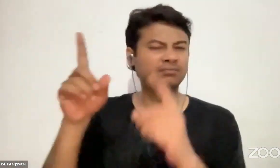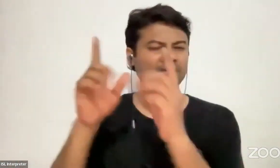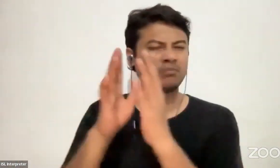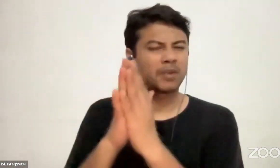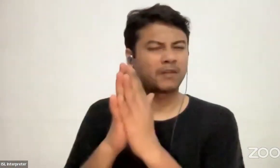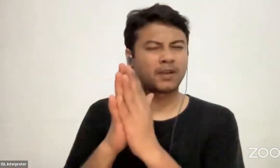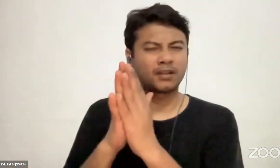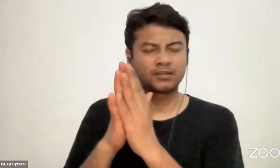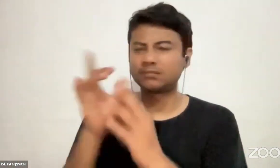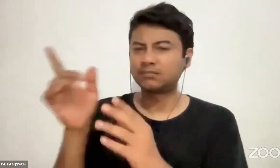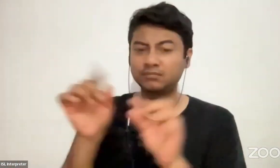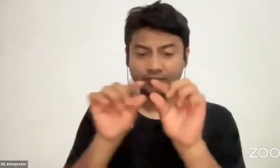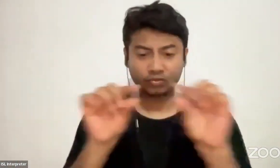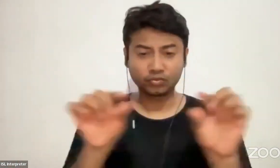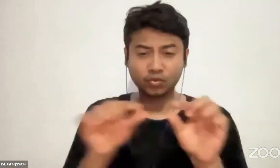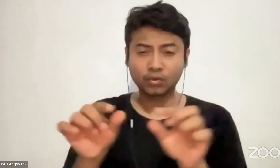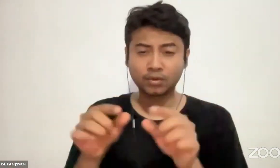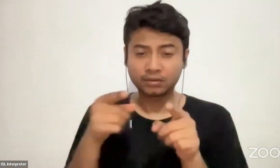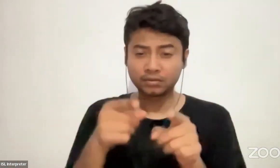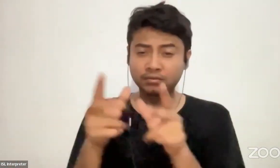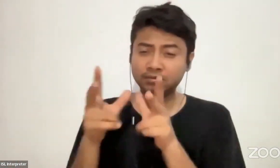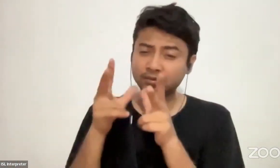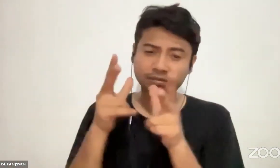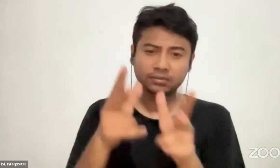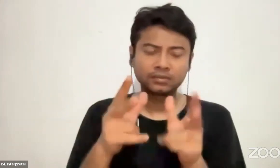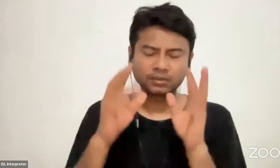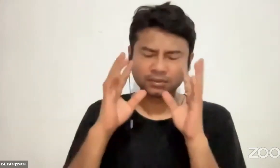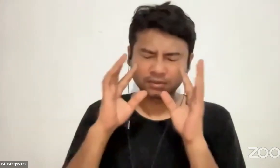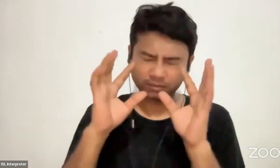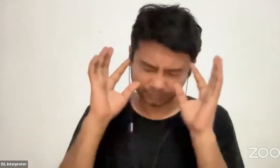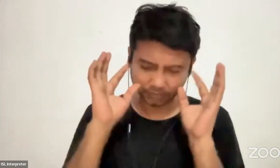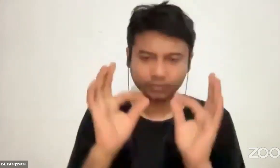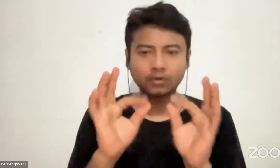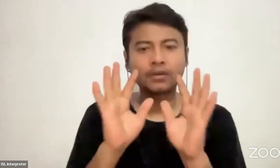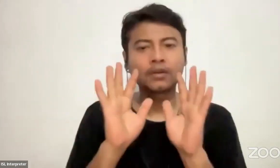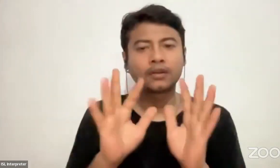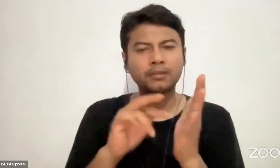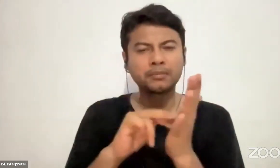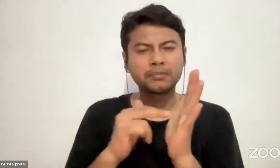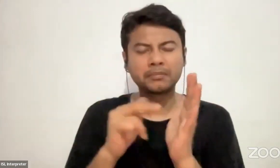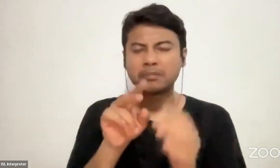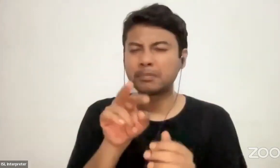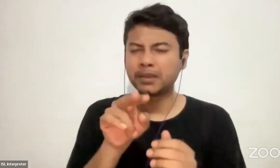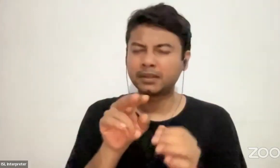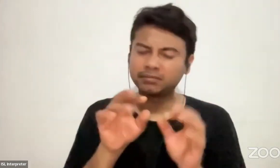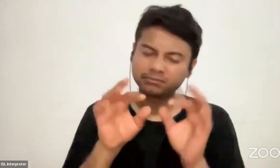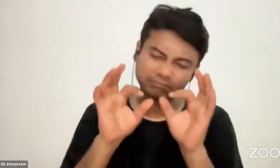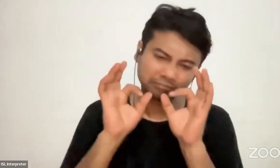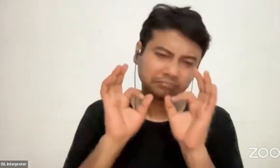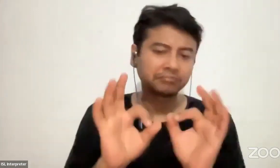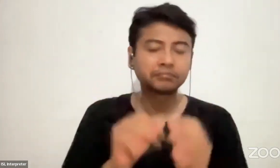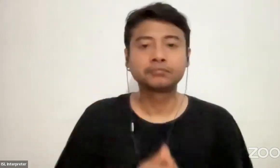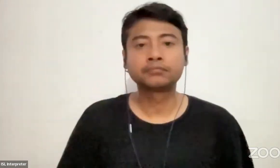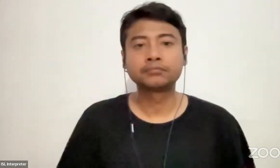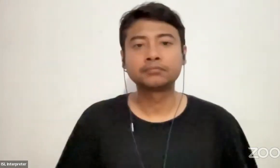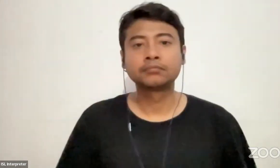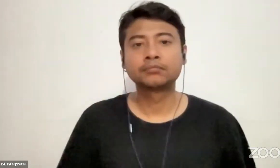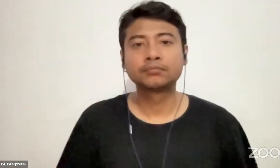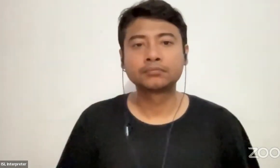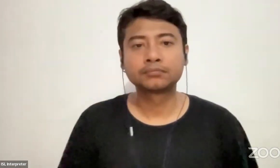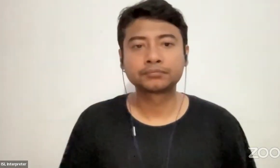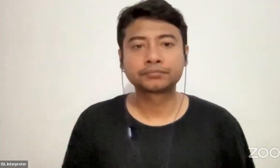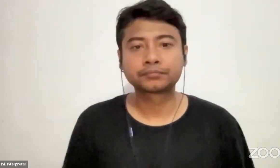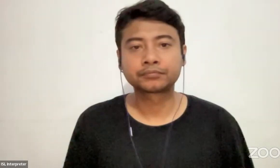वाली। क्या बात कह रहे हैं? कह रहे हैं, जन्म जन्मांतर के बाद जिसे